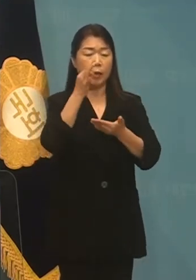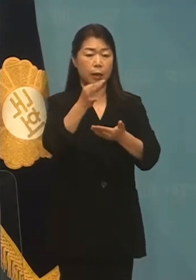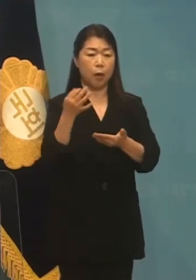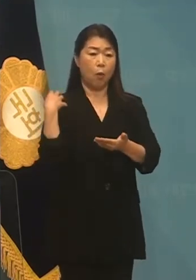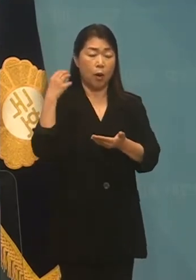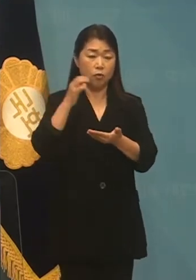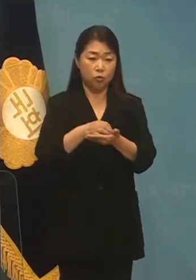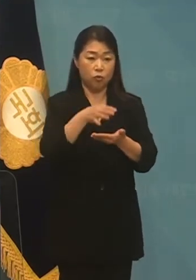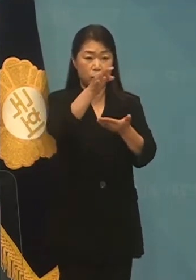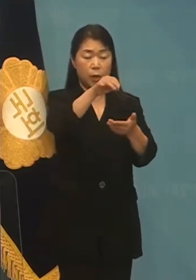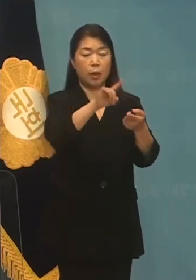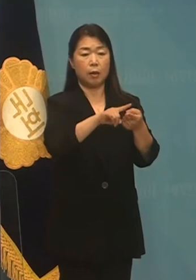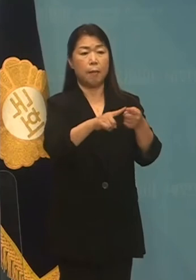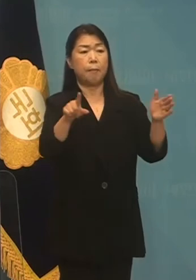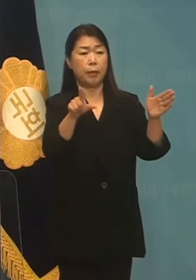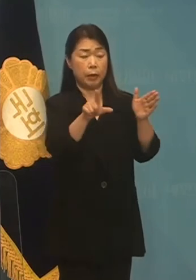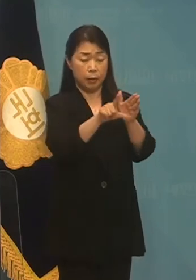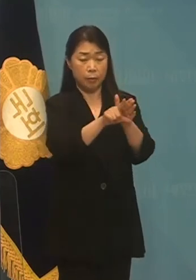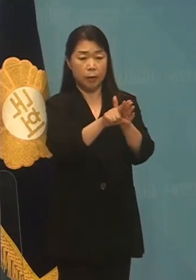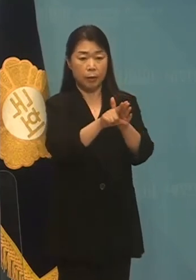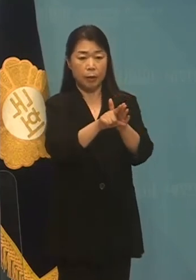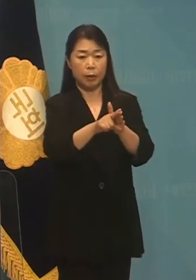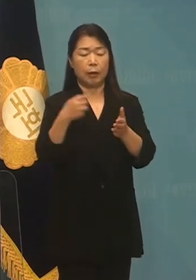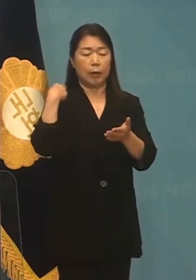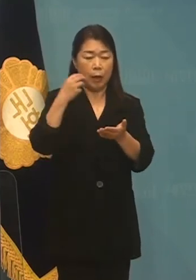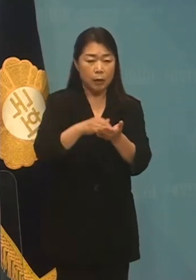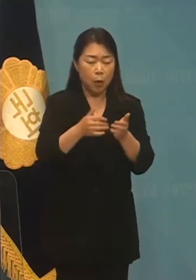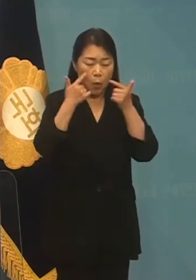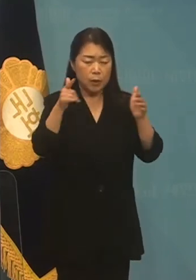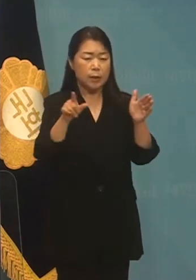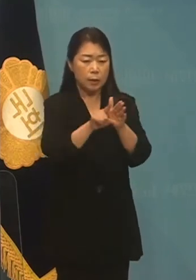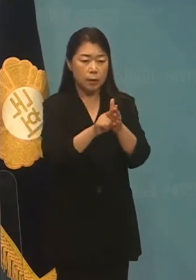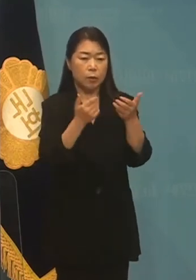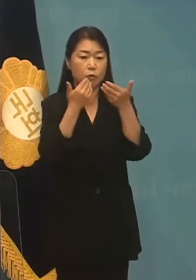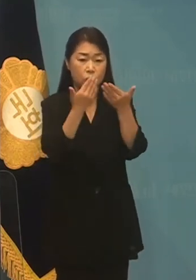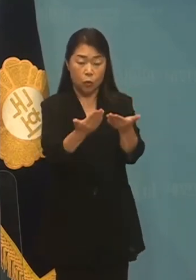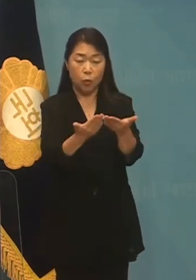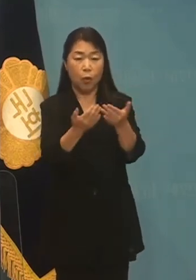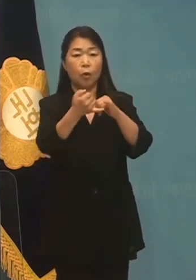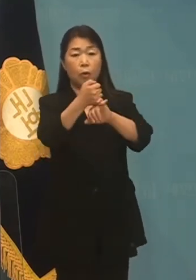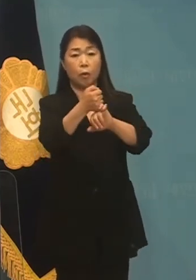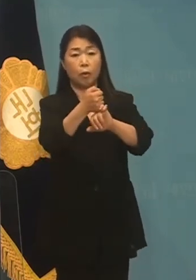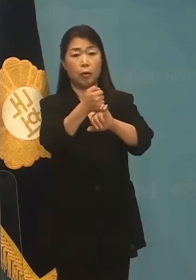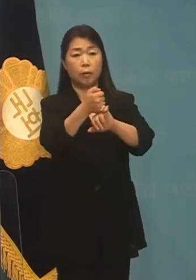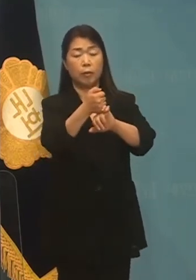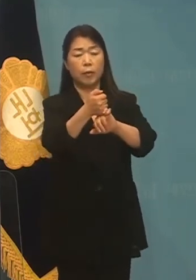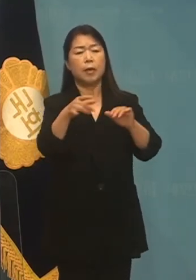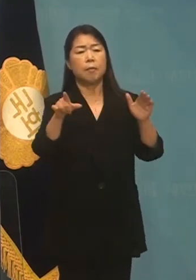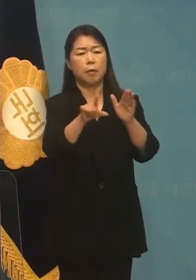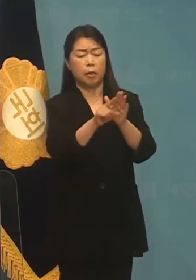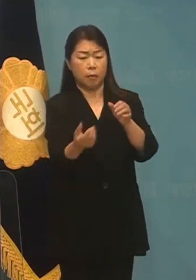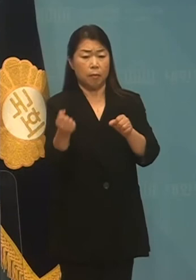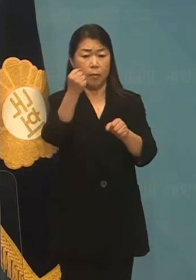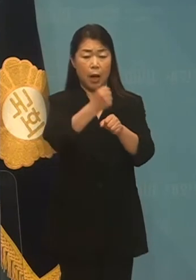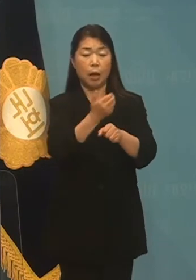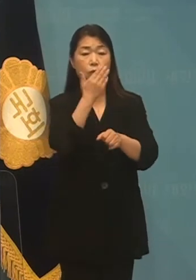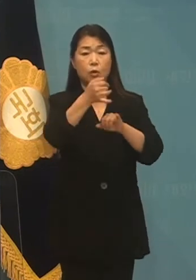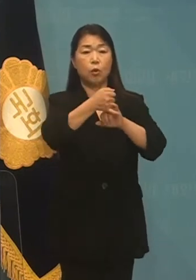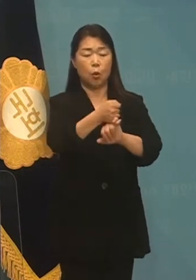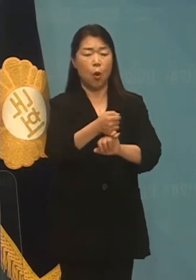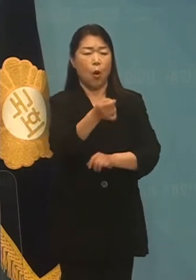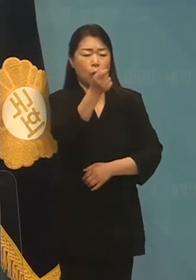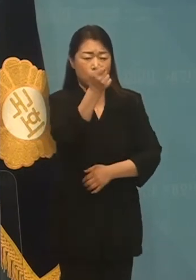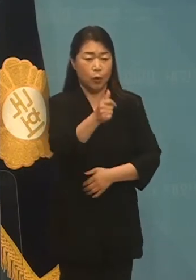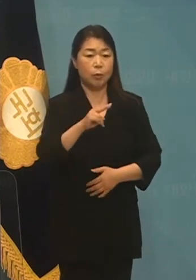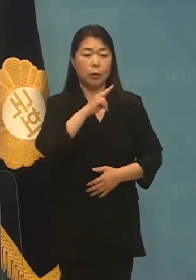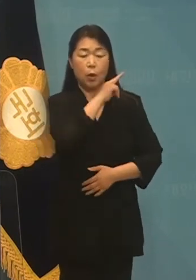제도에 대한 믿음을 되찾아 줄 수 있도록 되찾을 수 있도록 한정